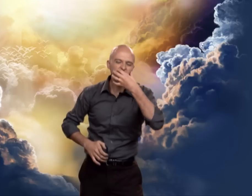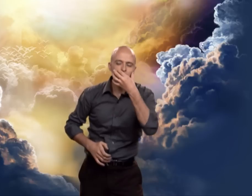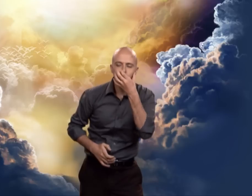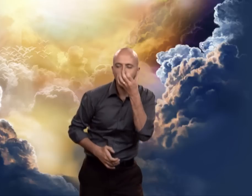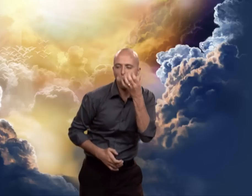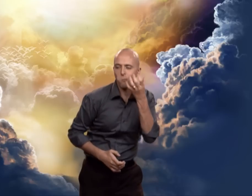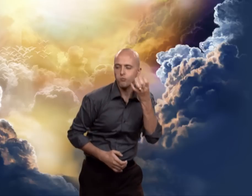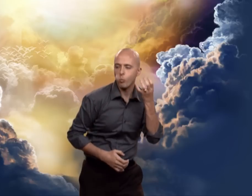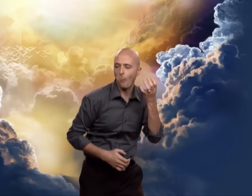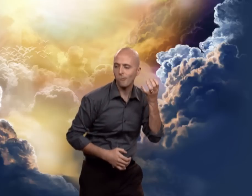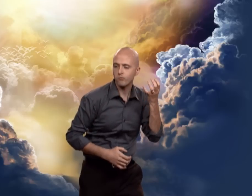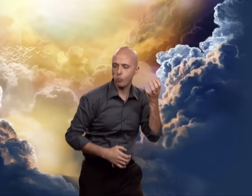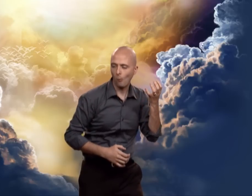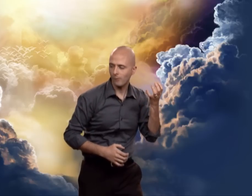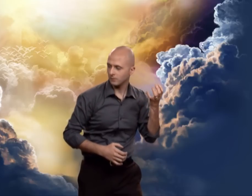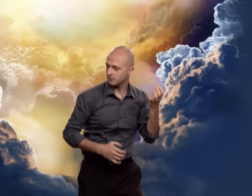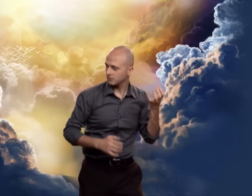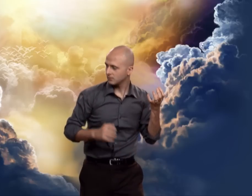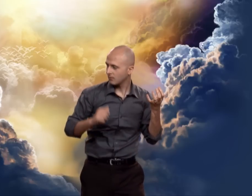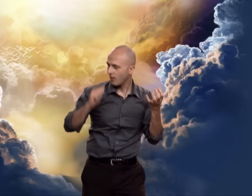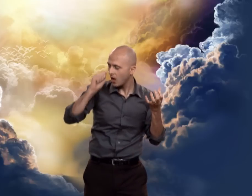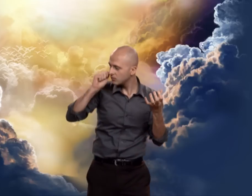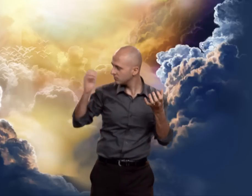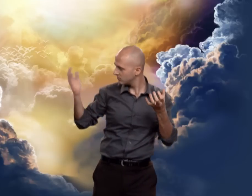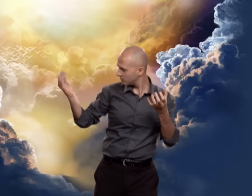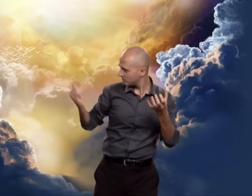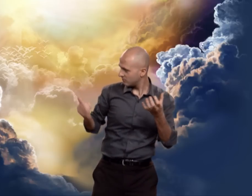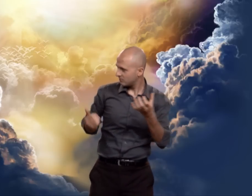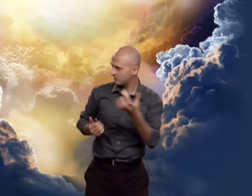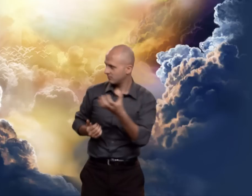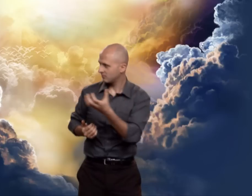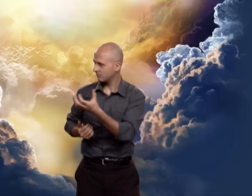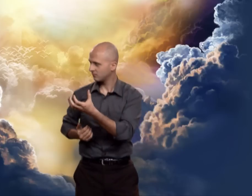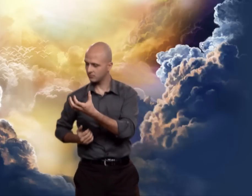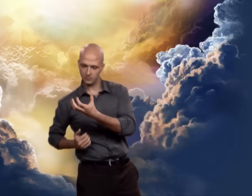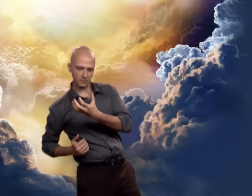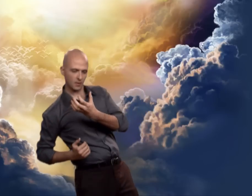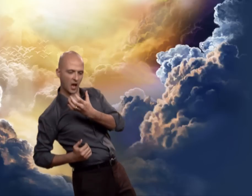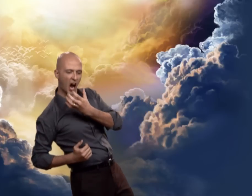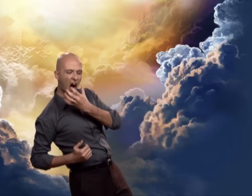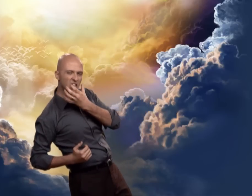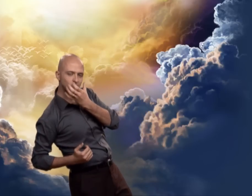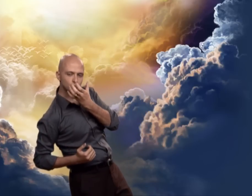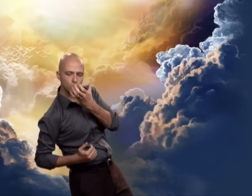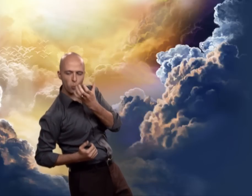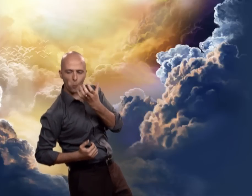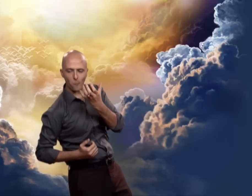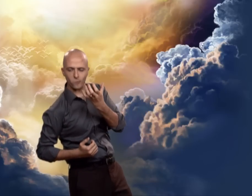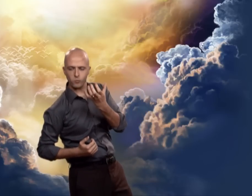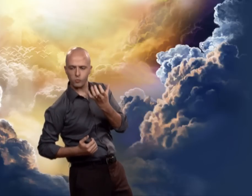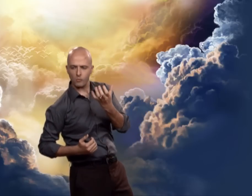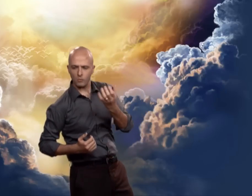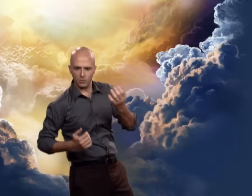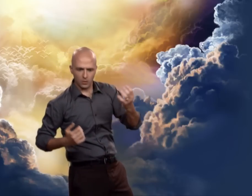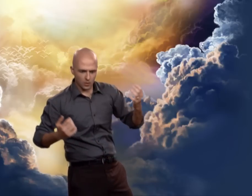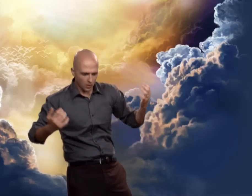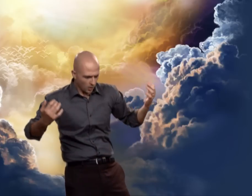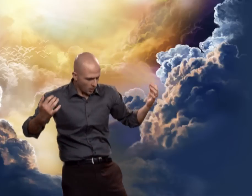da serpente, desconfiaram de seu Criador e imaginaram que ele estava restringindo a liberdade deles.